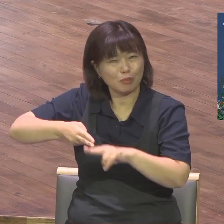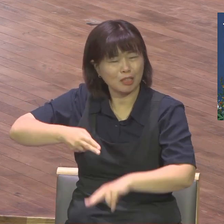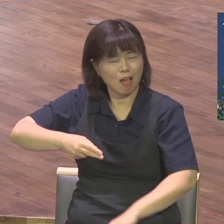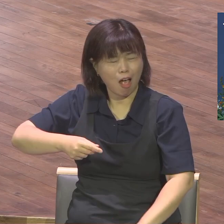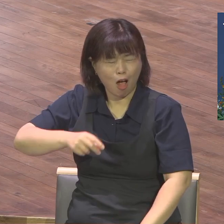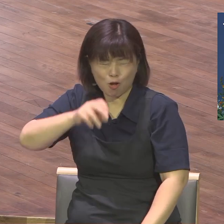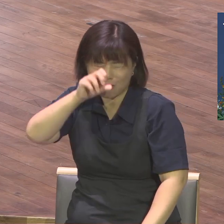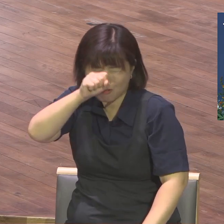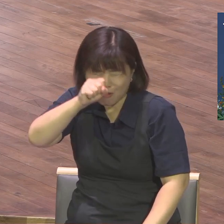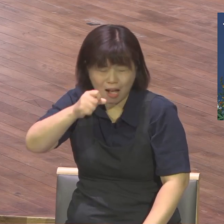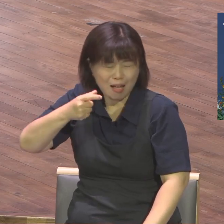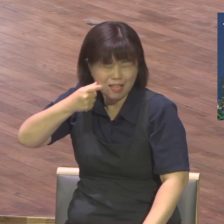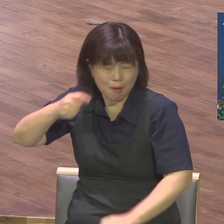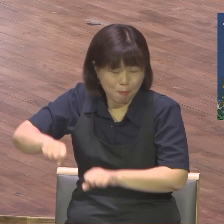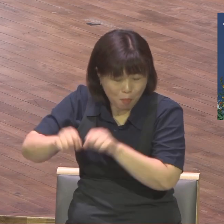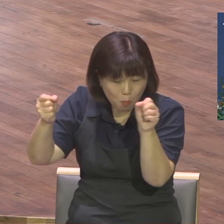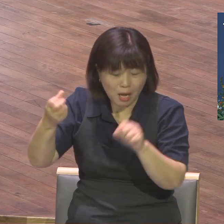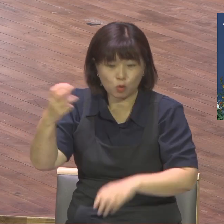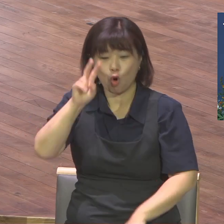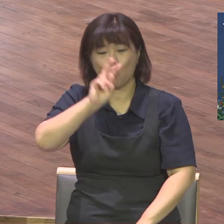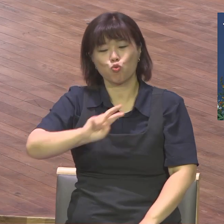문화까지